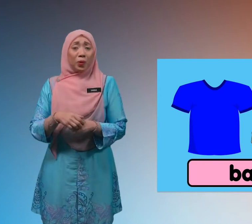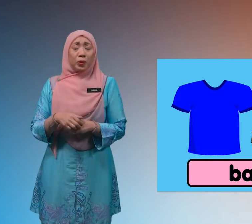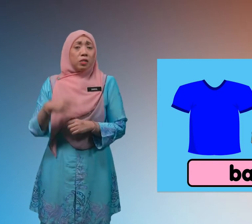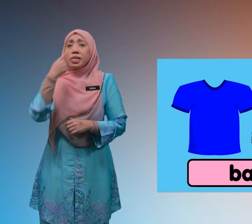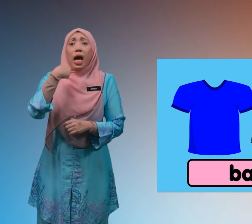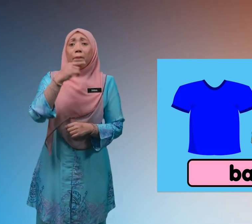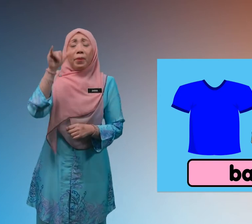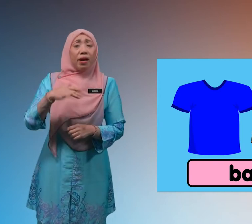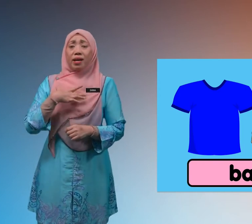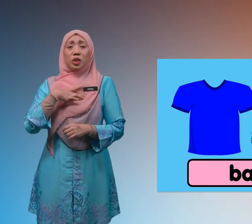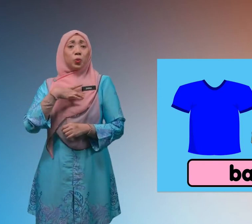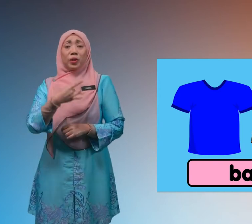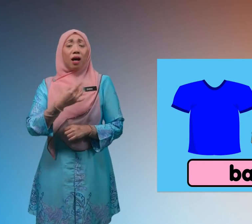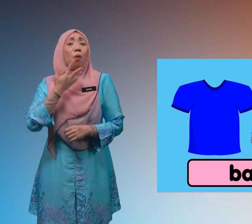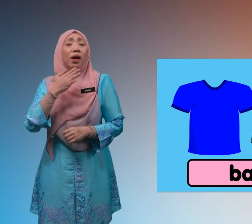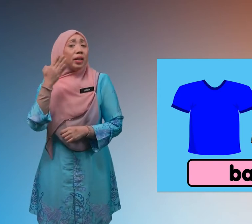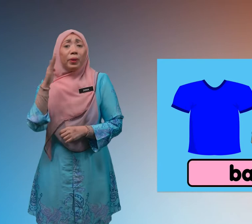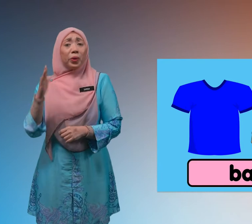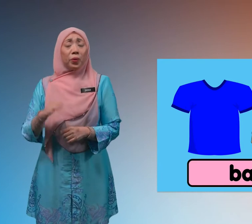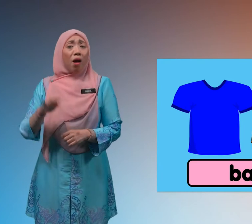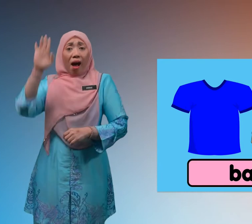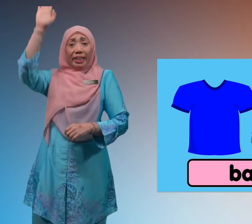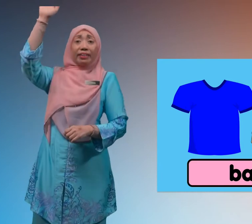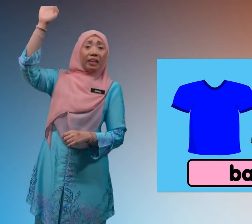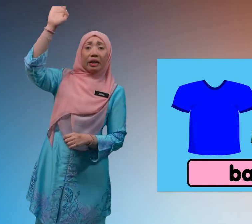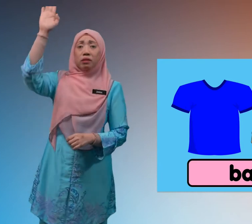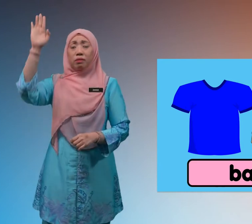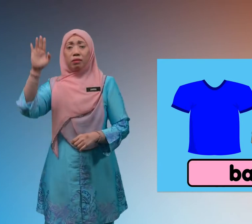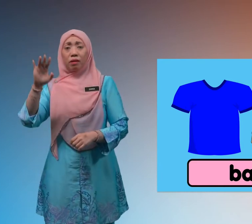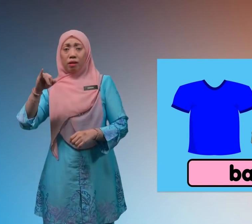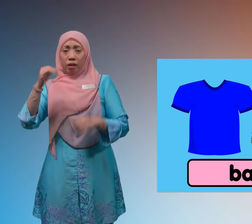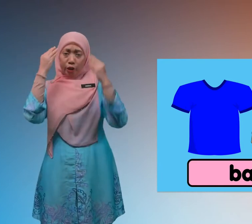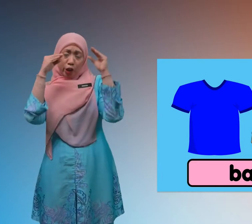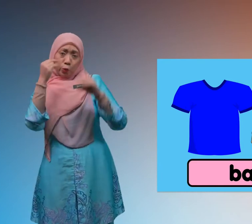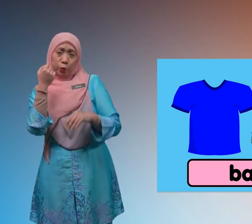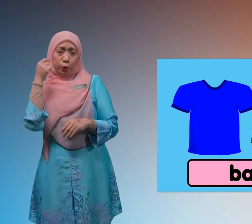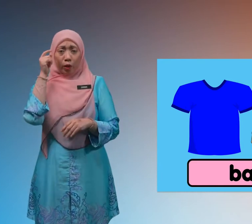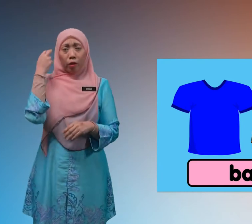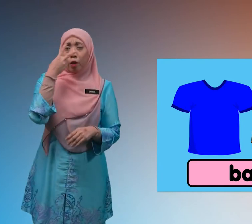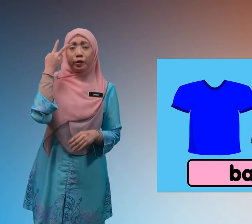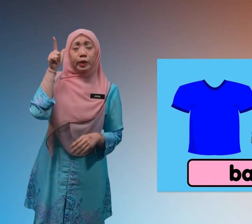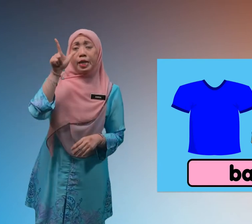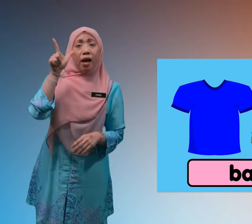Bagus. Siapa yang suka warna biru? Angkat tangan. Cikgu nak lihat.